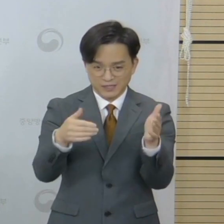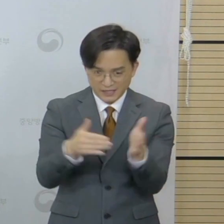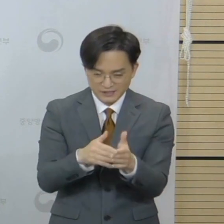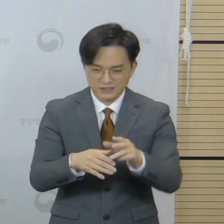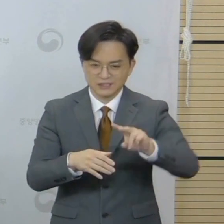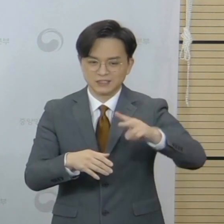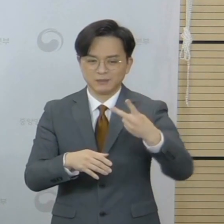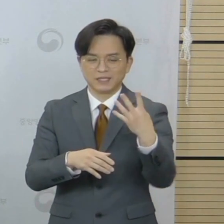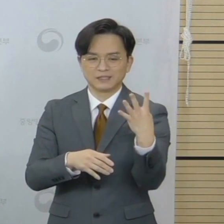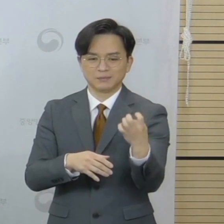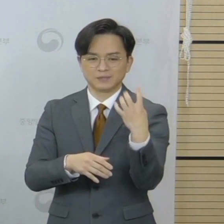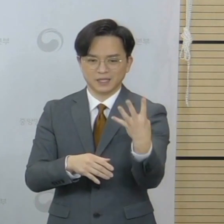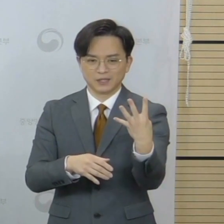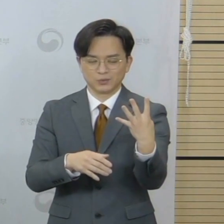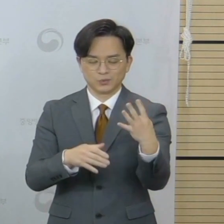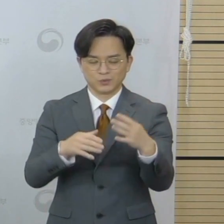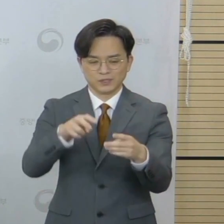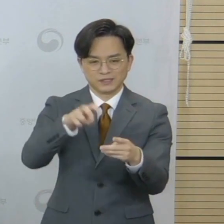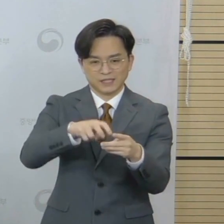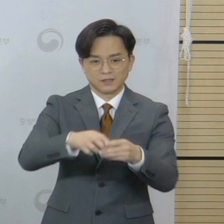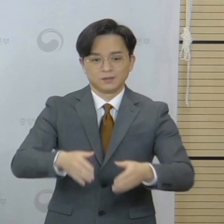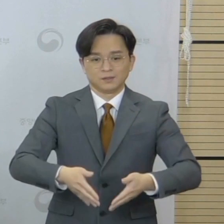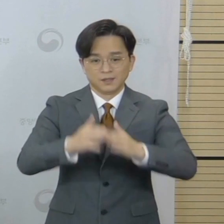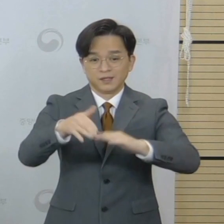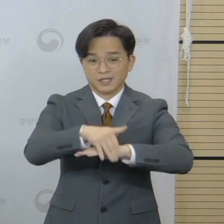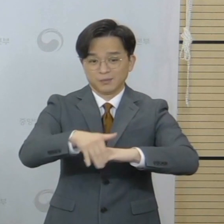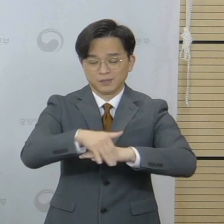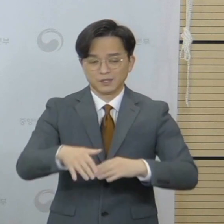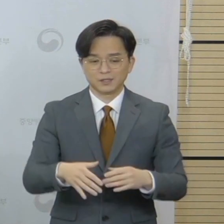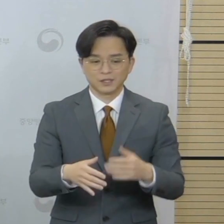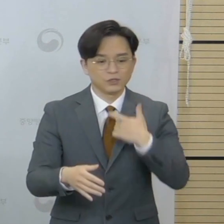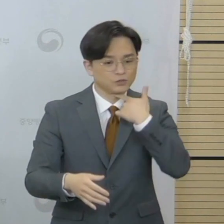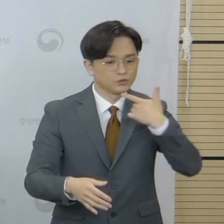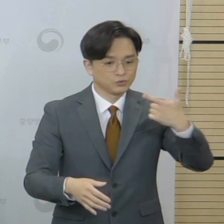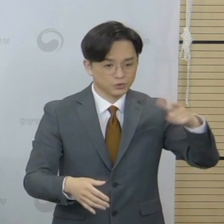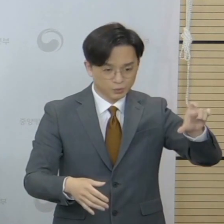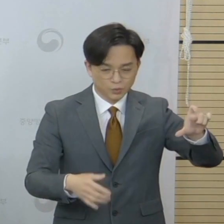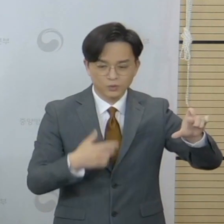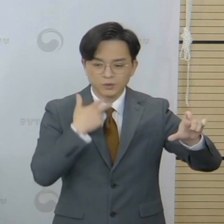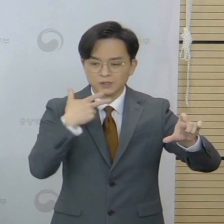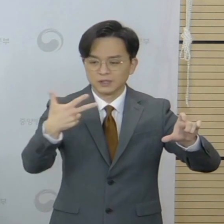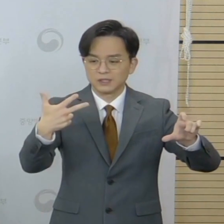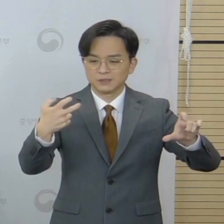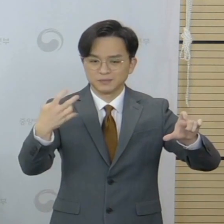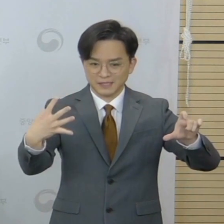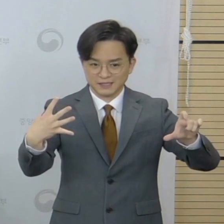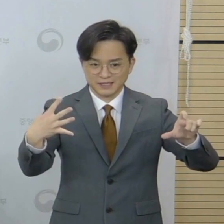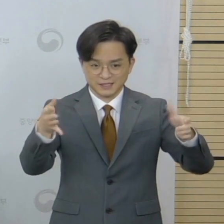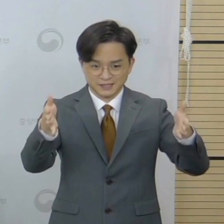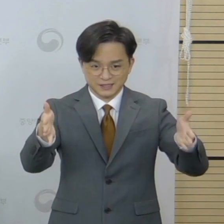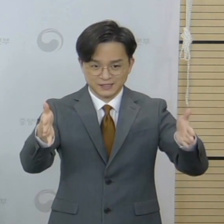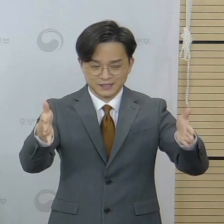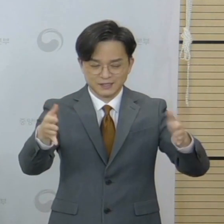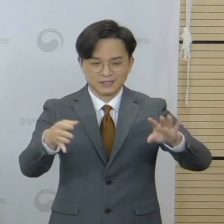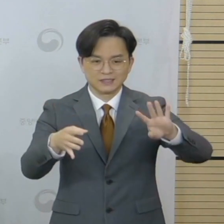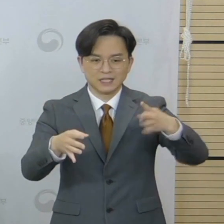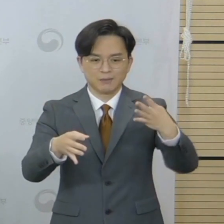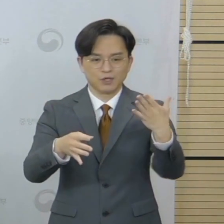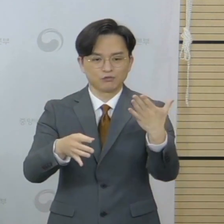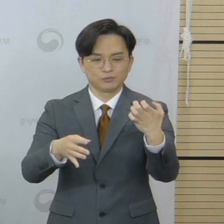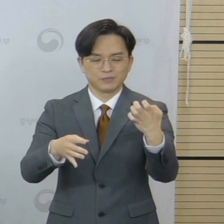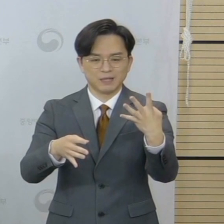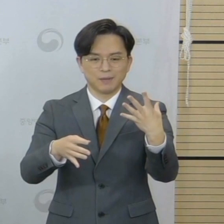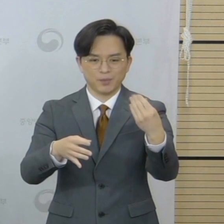센터를 설치할 예정입니다 65세부터 74세 까지 어르신은 락 453 한명입니다